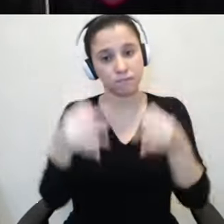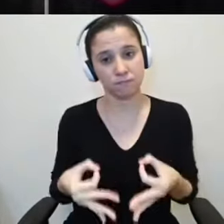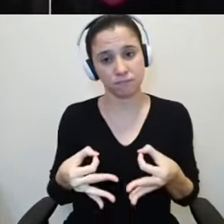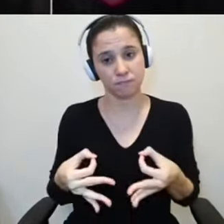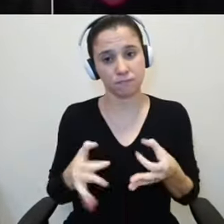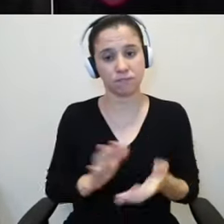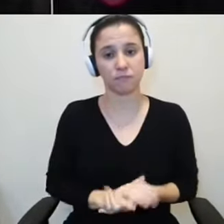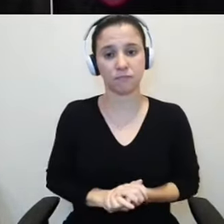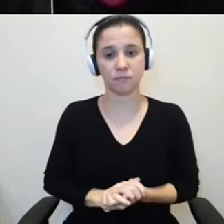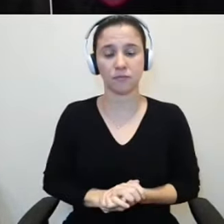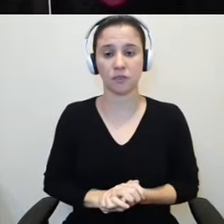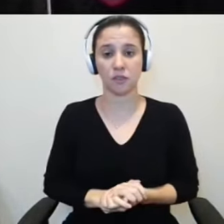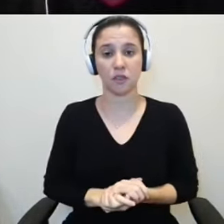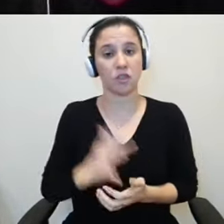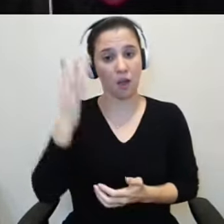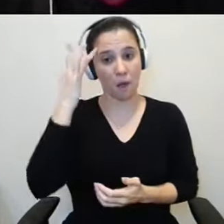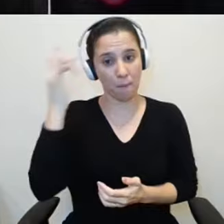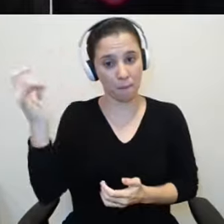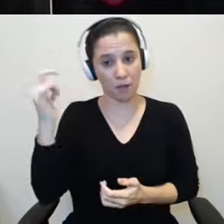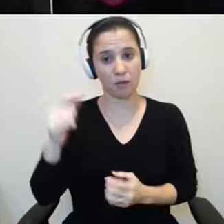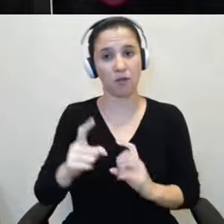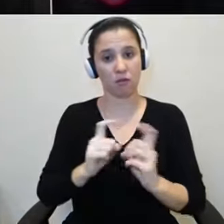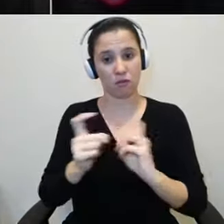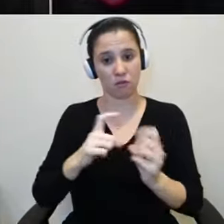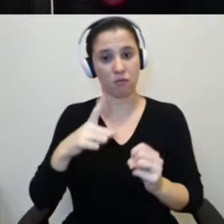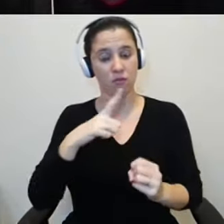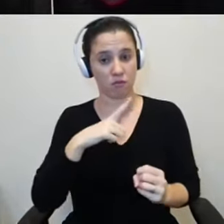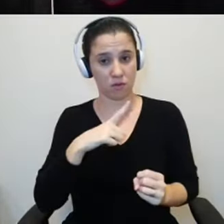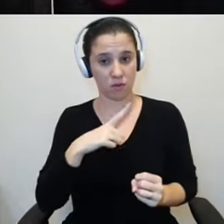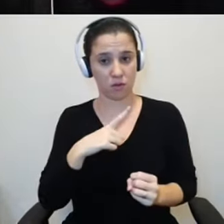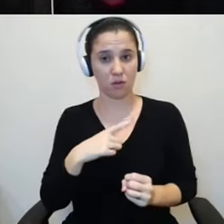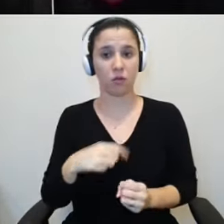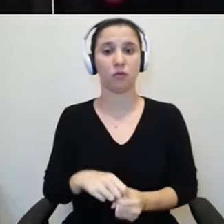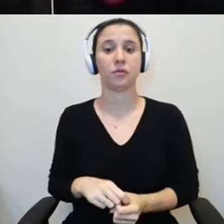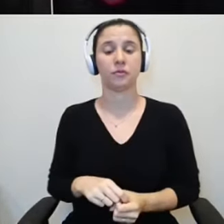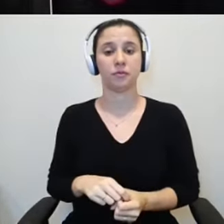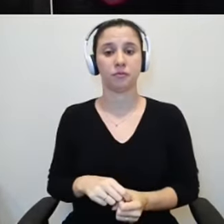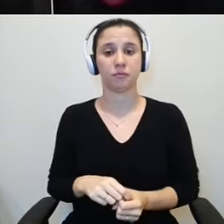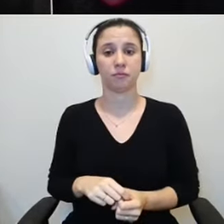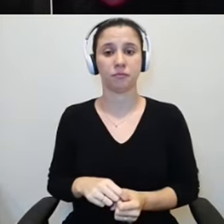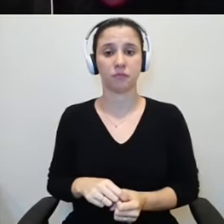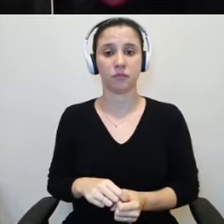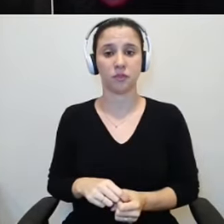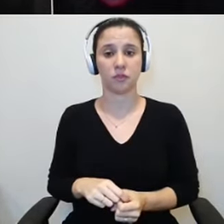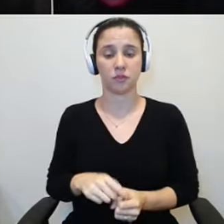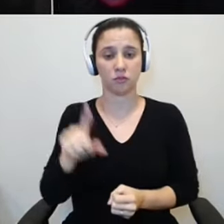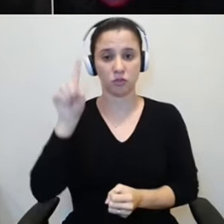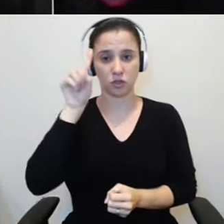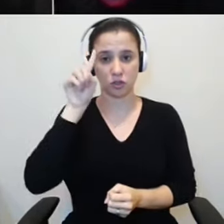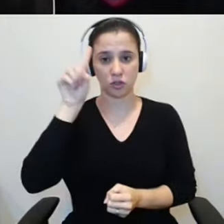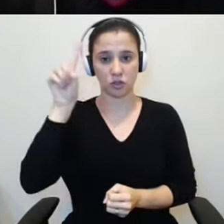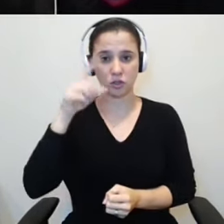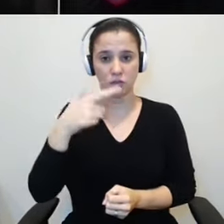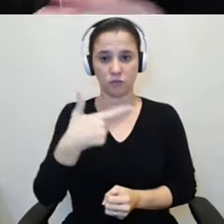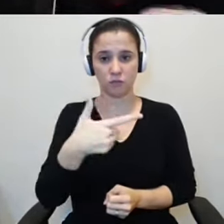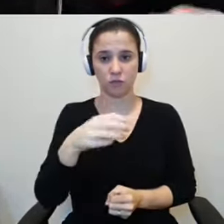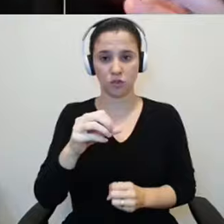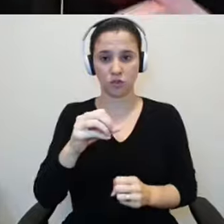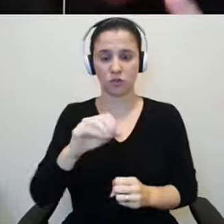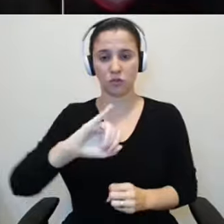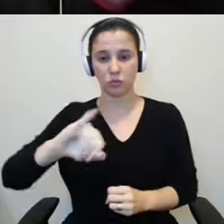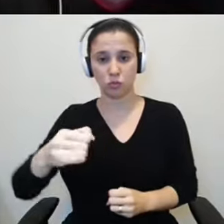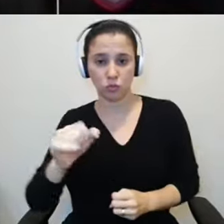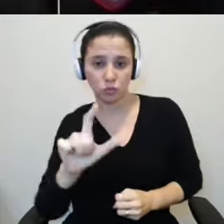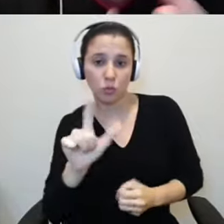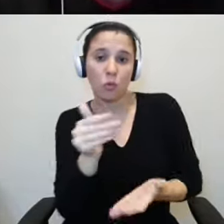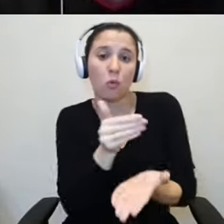do dia amanhã, né, que vai ser na reunião de amanhã. Então, no dia 20 de julho é essa previsão do retorno das atividades. E aí vocês devem